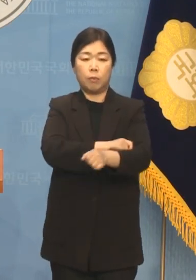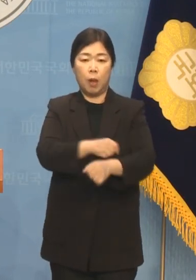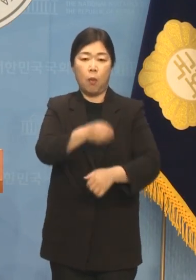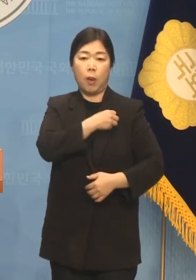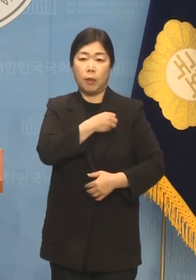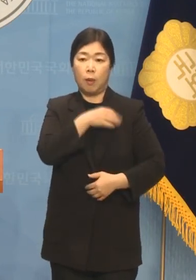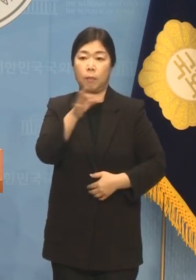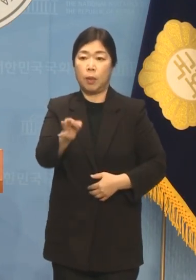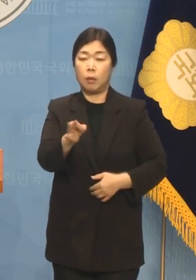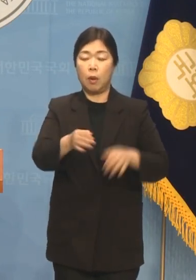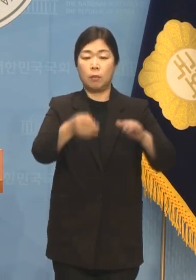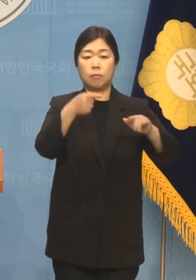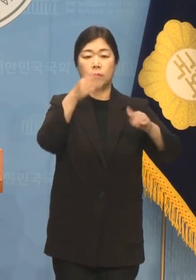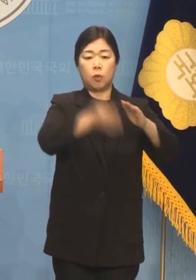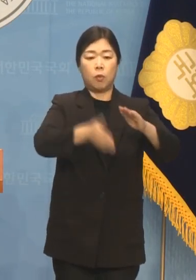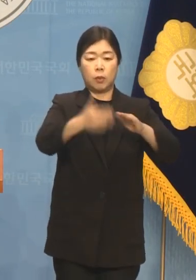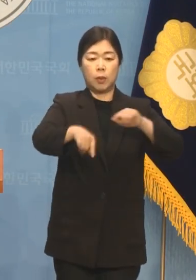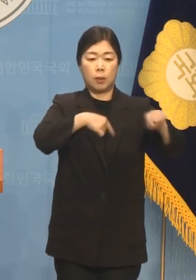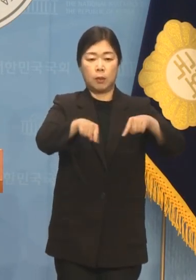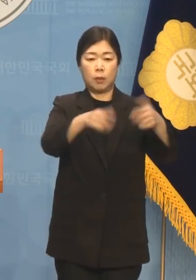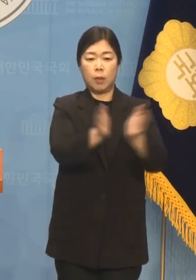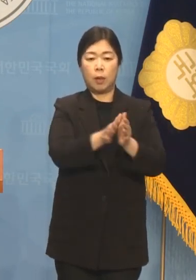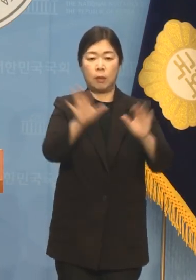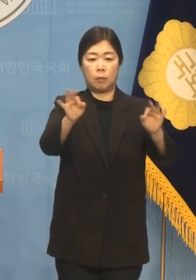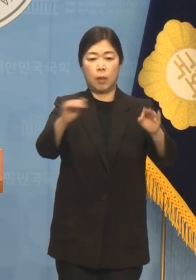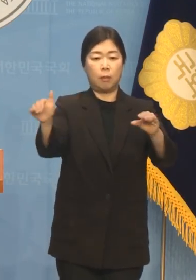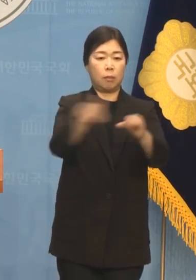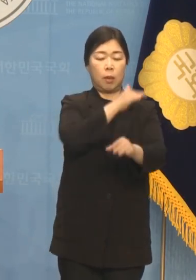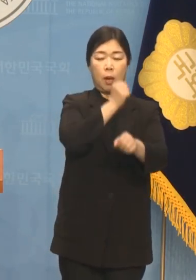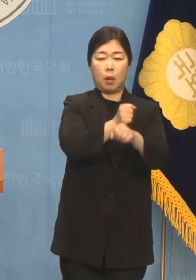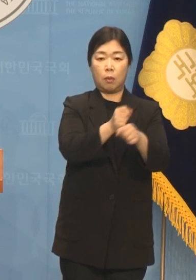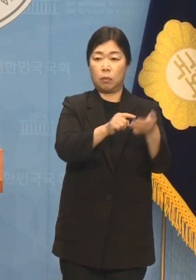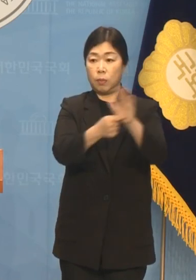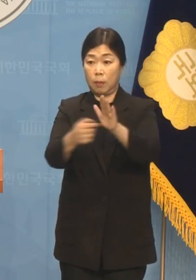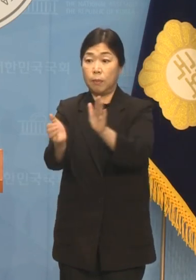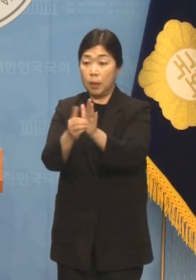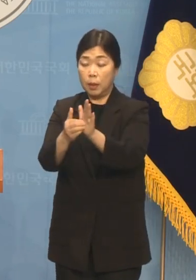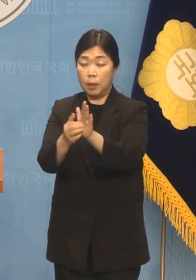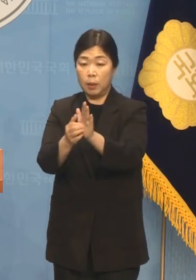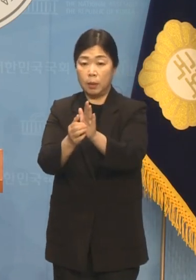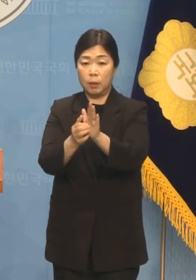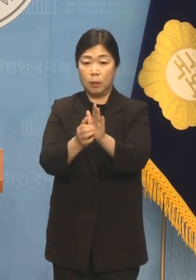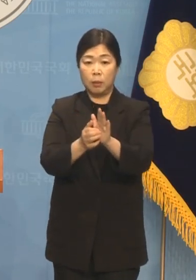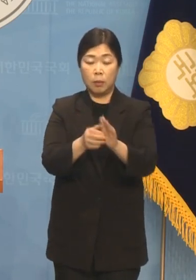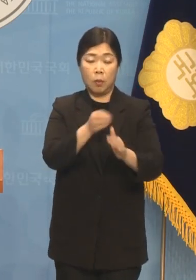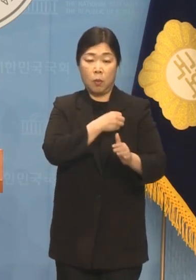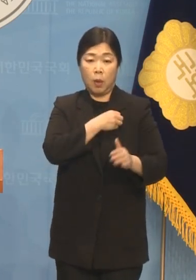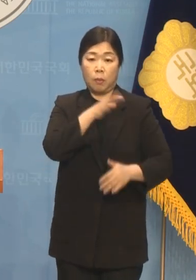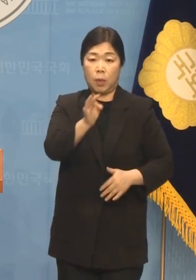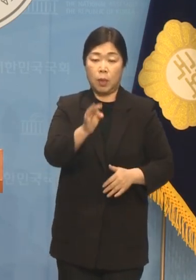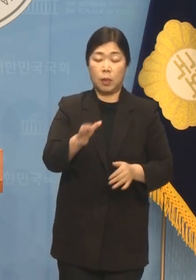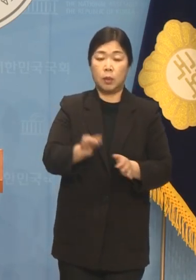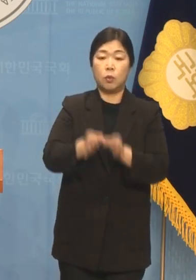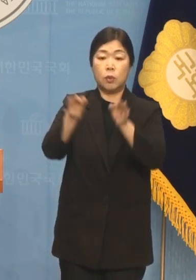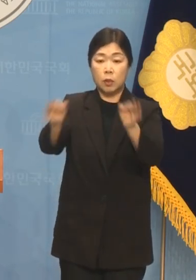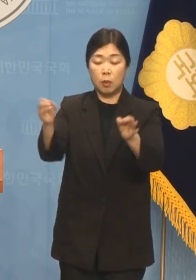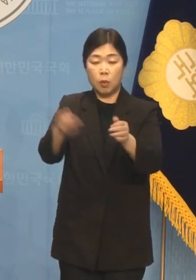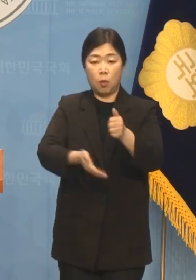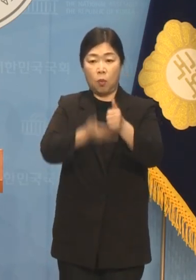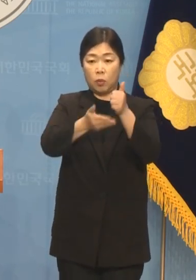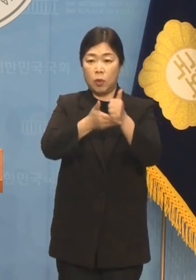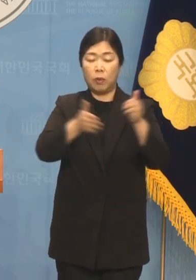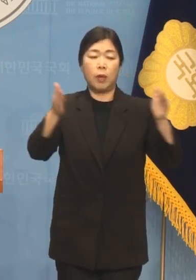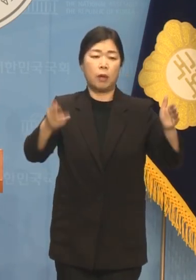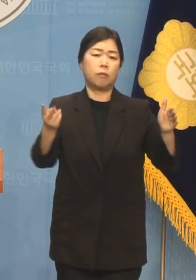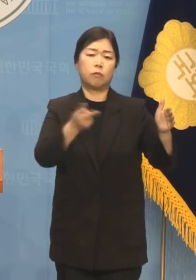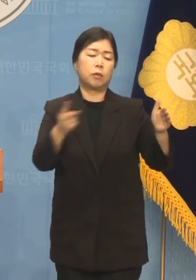정당 계좌에 입금하라고 안내하였습니다. 물론 당비 지급과 공천 사이에 관련성은 전혀